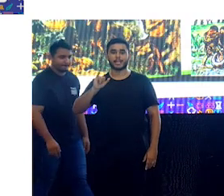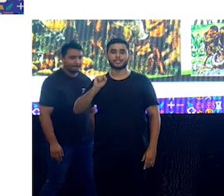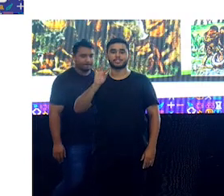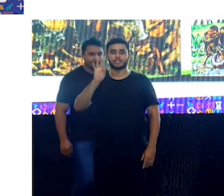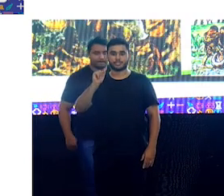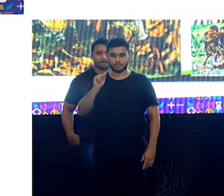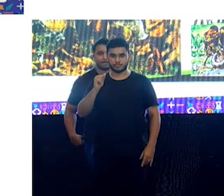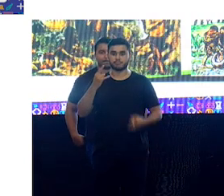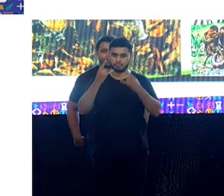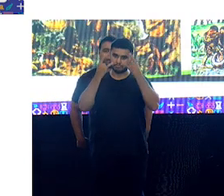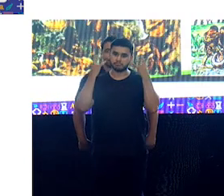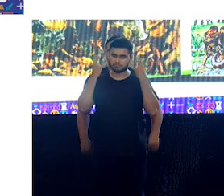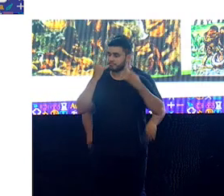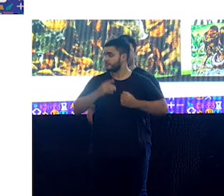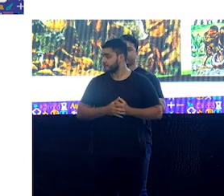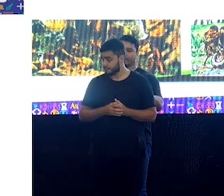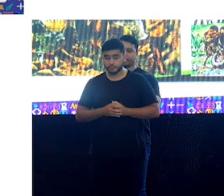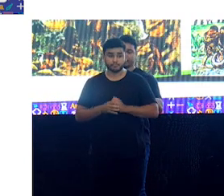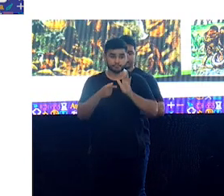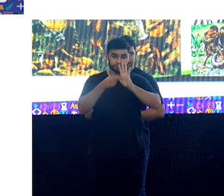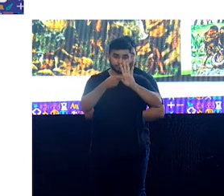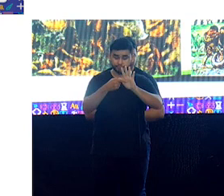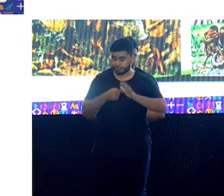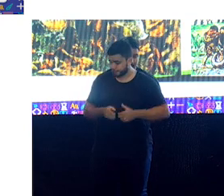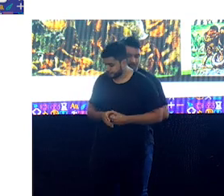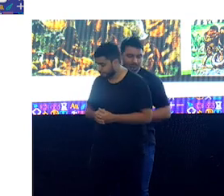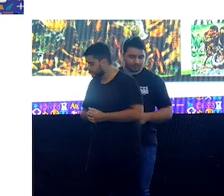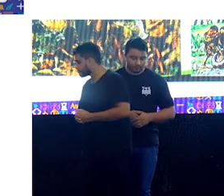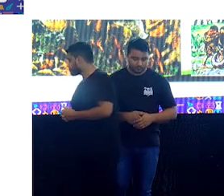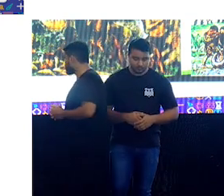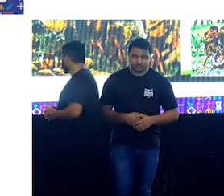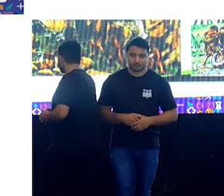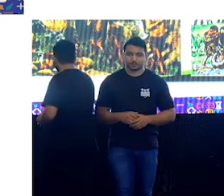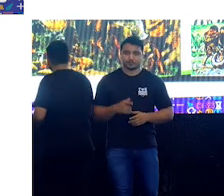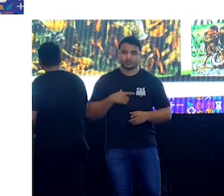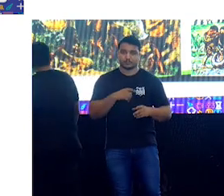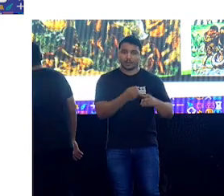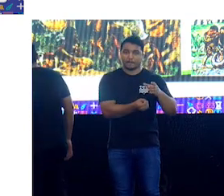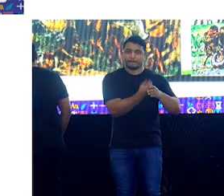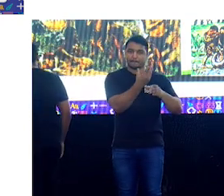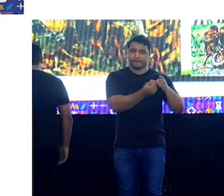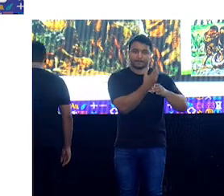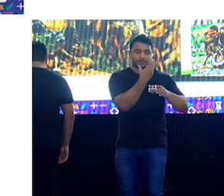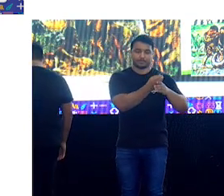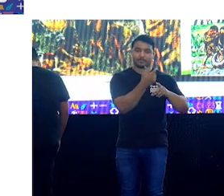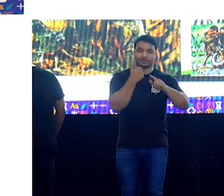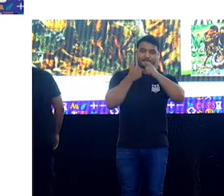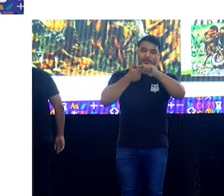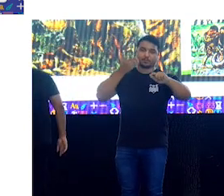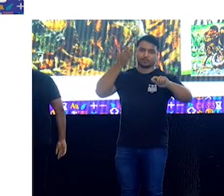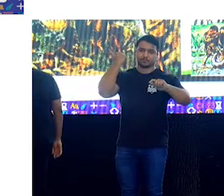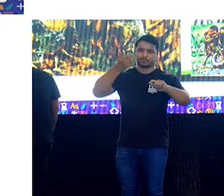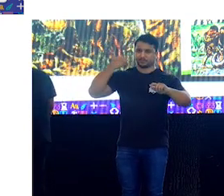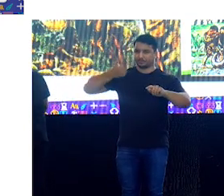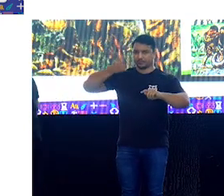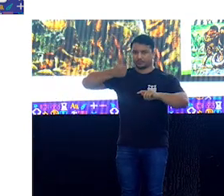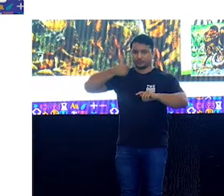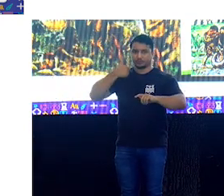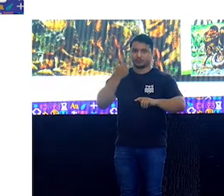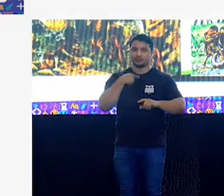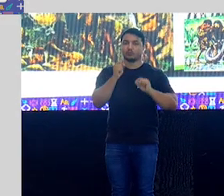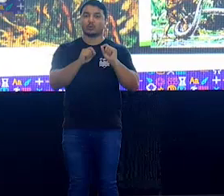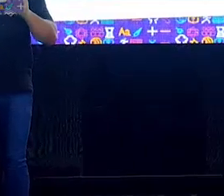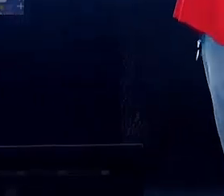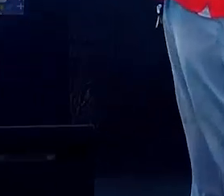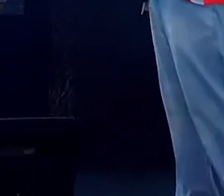primitivo. Esse modo de produção existiu nas sociedades pré-históricas. A principal